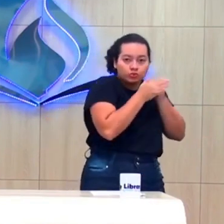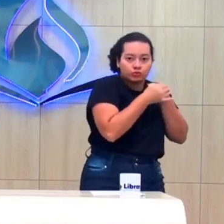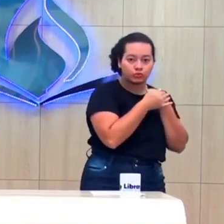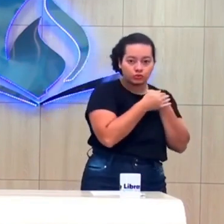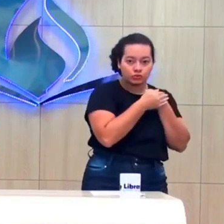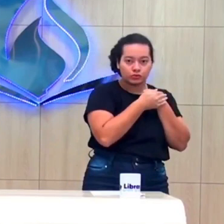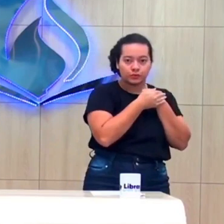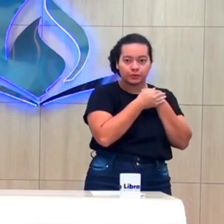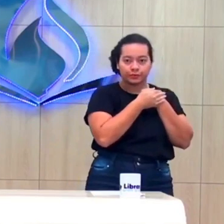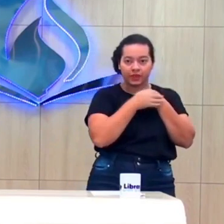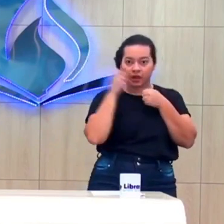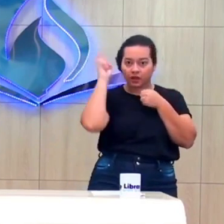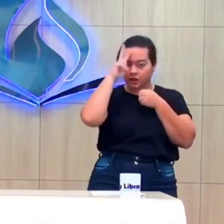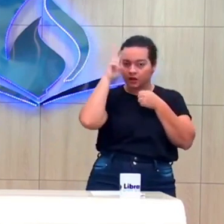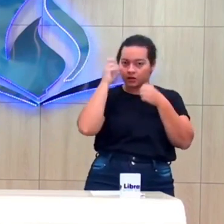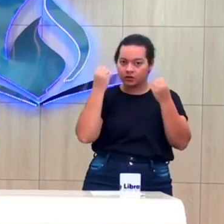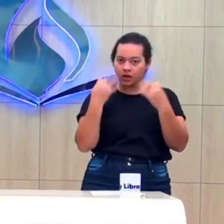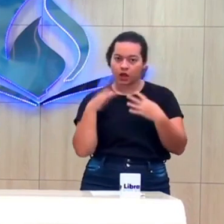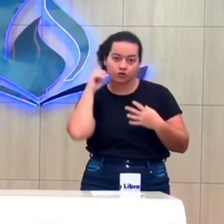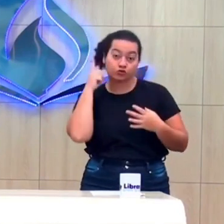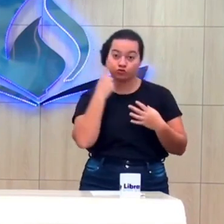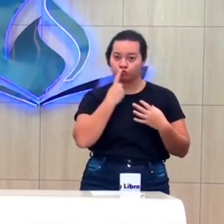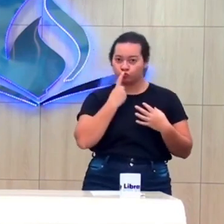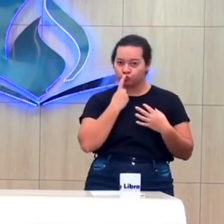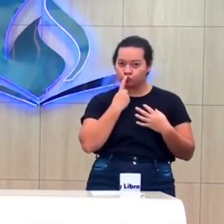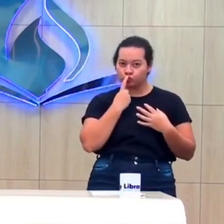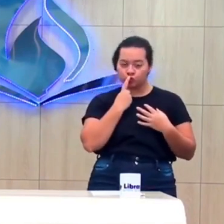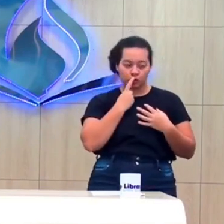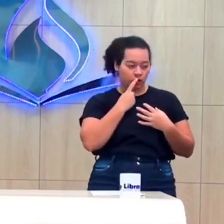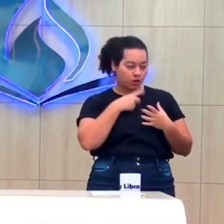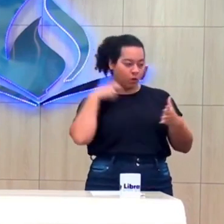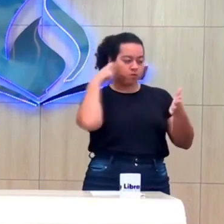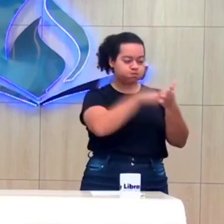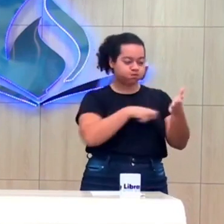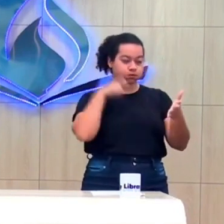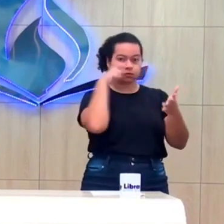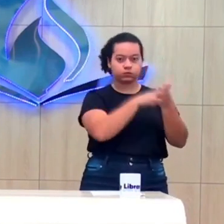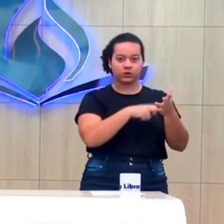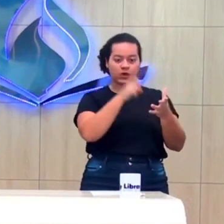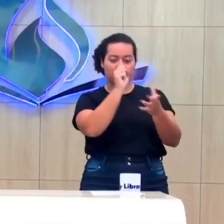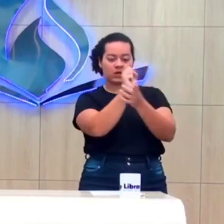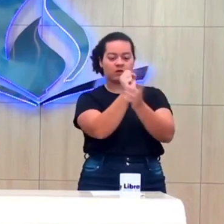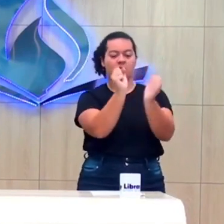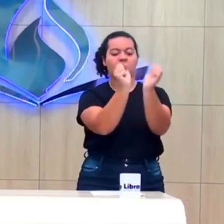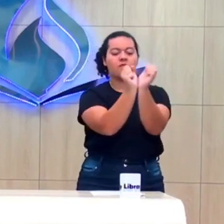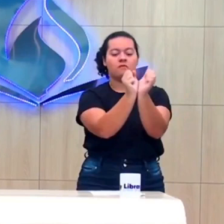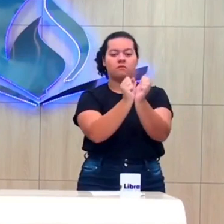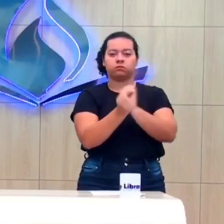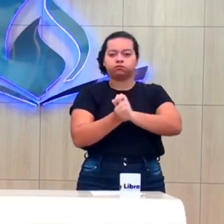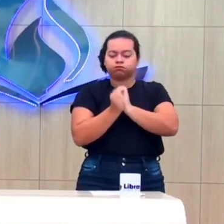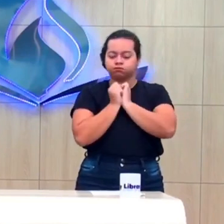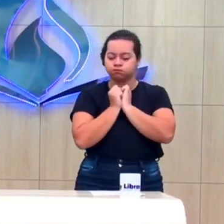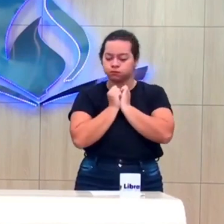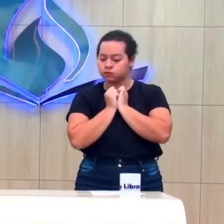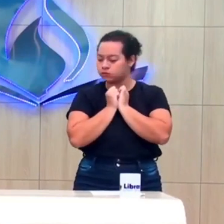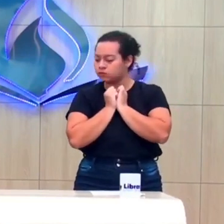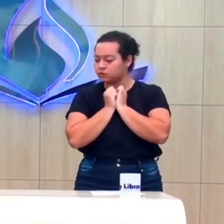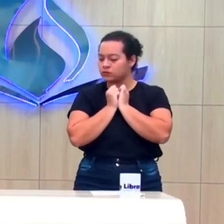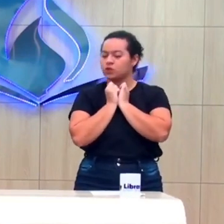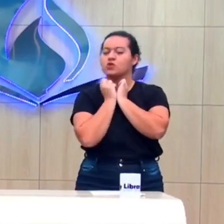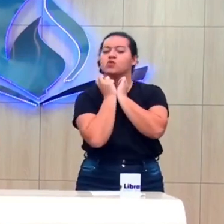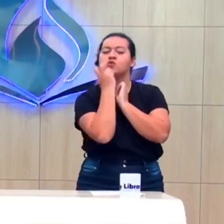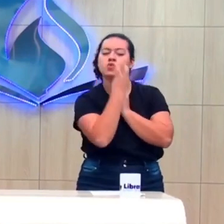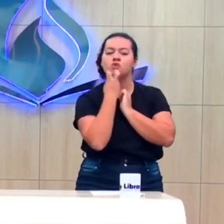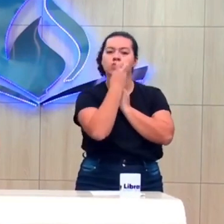alguns relatos de alguns surdos que apanhavam, amarravam-se as mãos. Mas